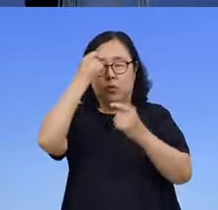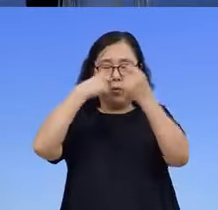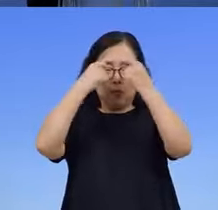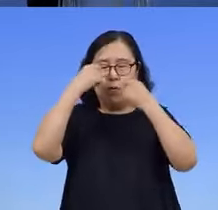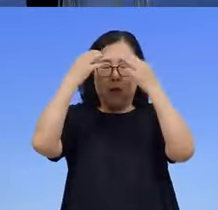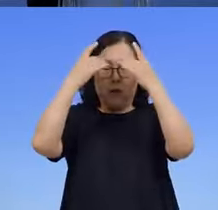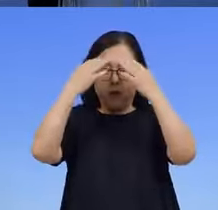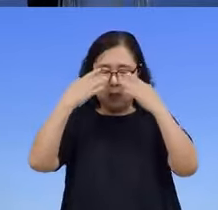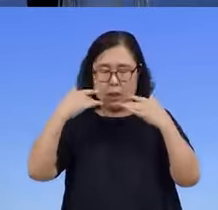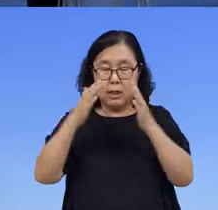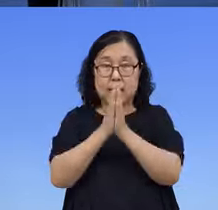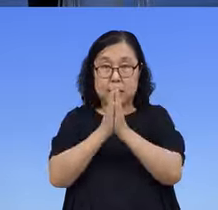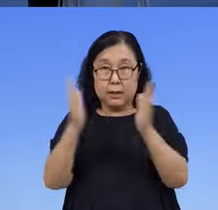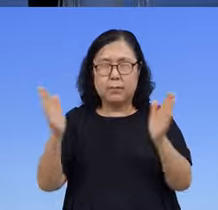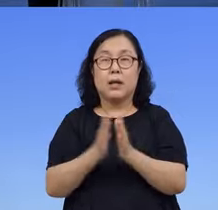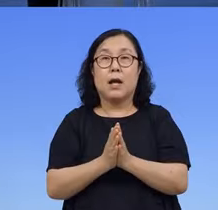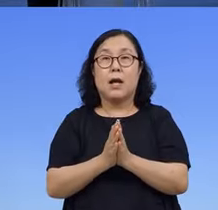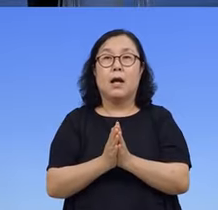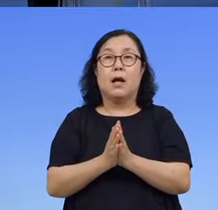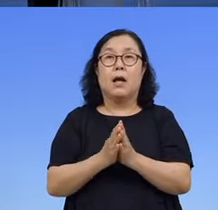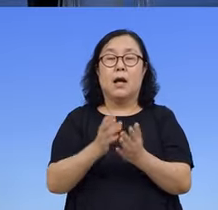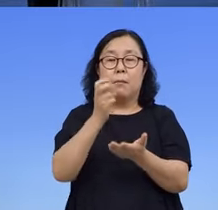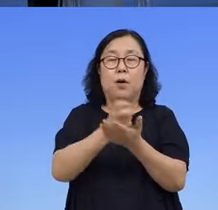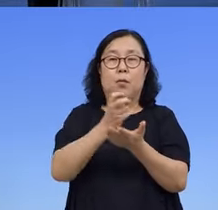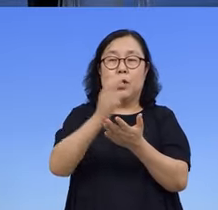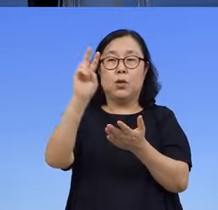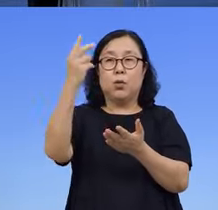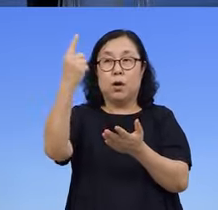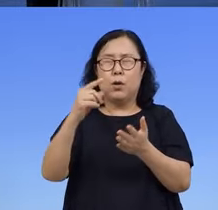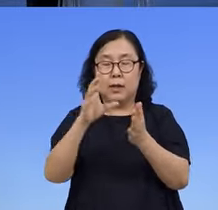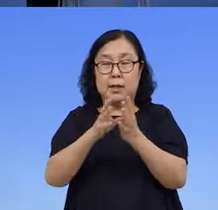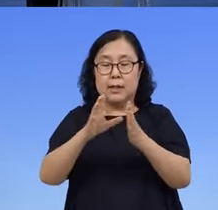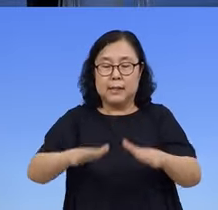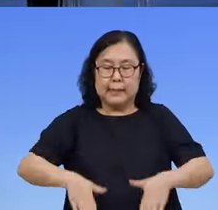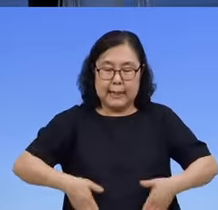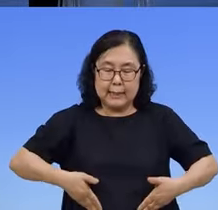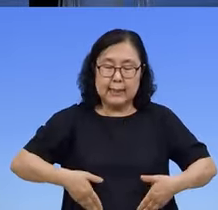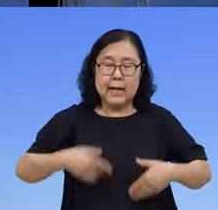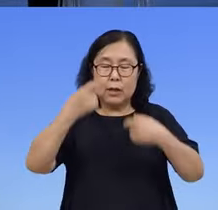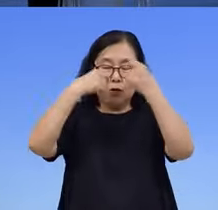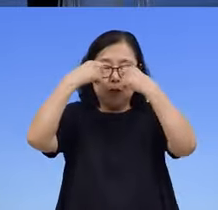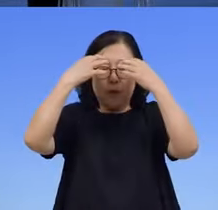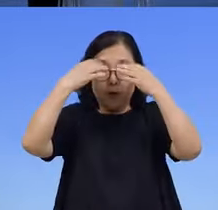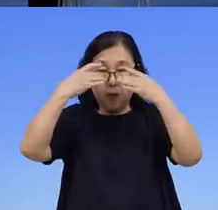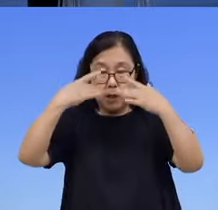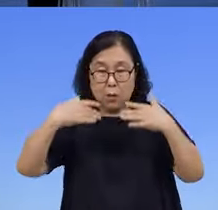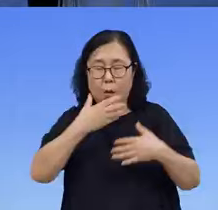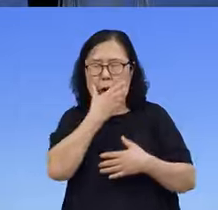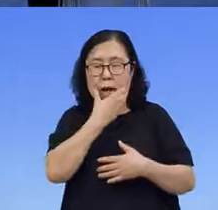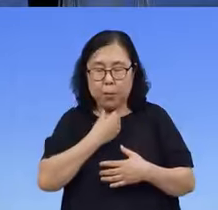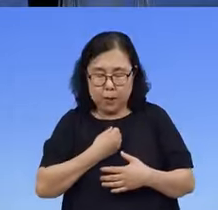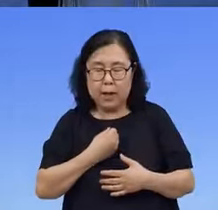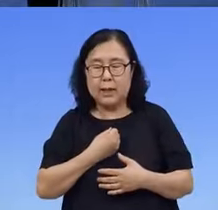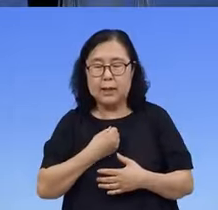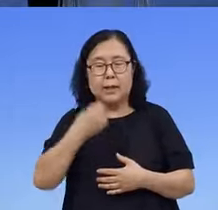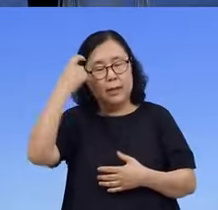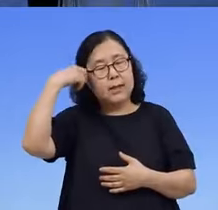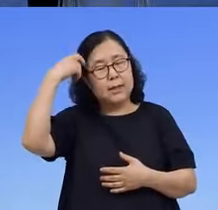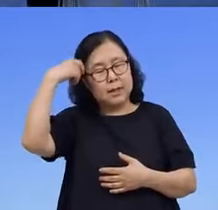눈물은 불안하고 서럽고 아픈 눈물이었는데 법원을 났을 때는 따뜻한 눈물을 흘리며 행복감에 젖어 내려오는